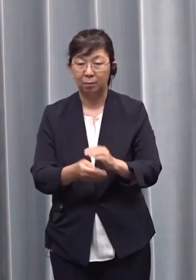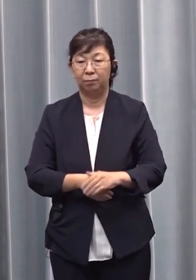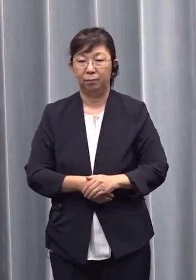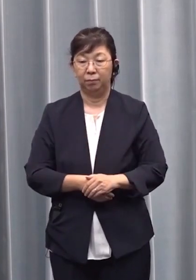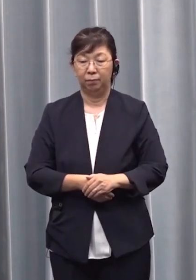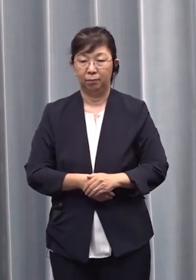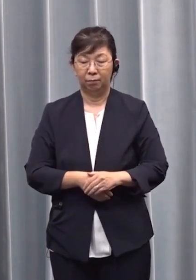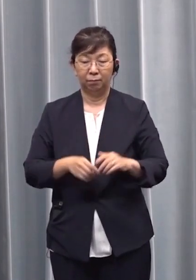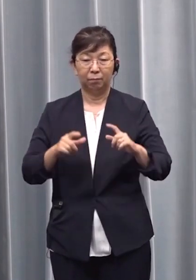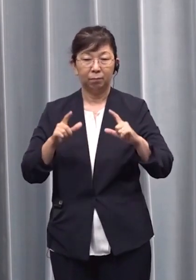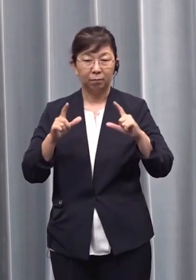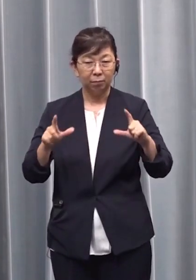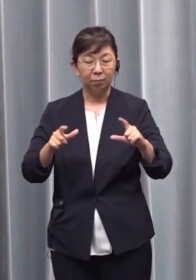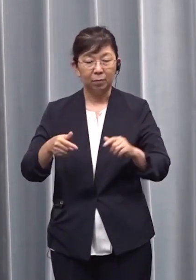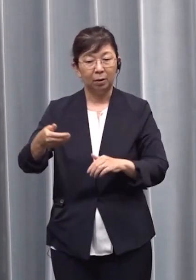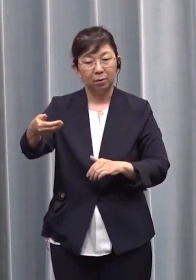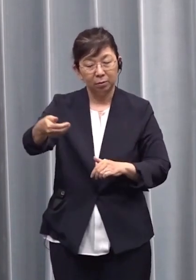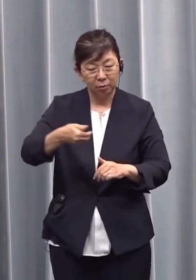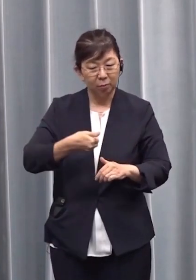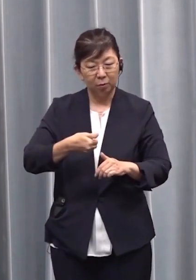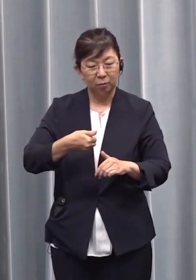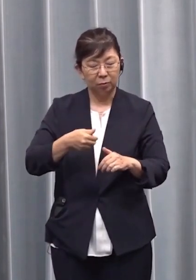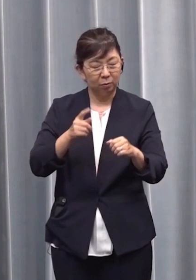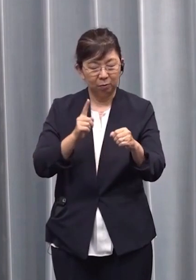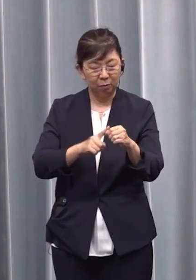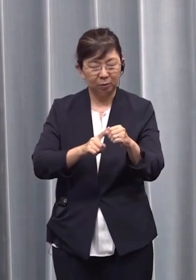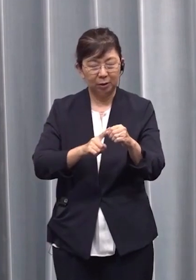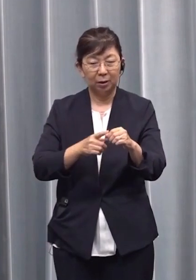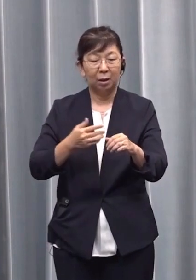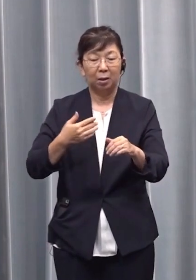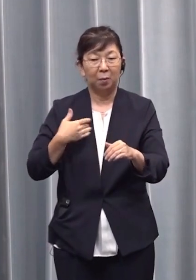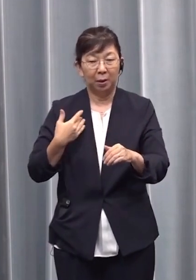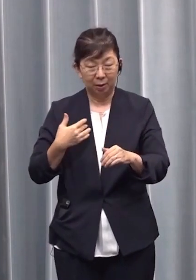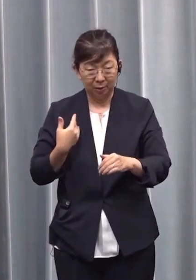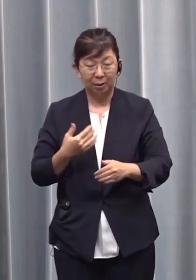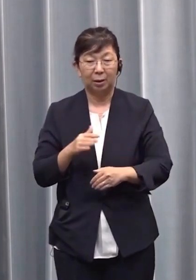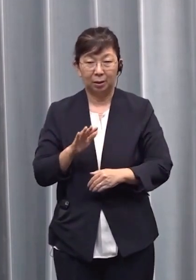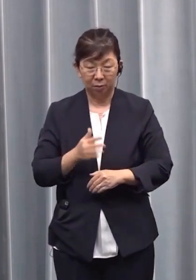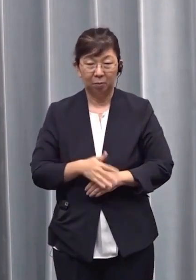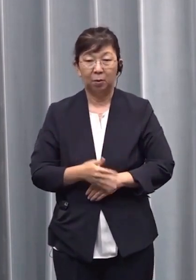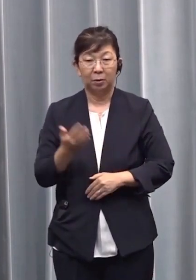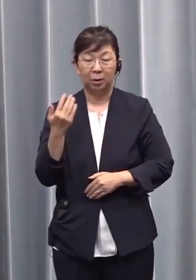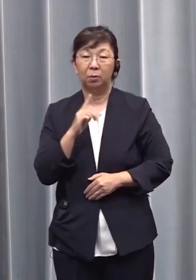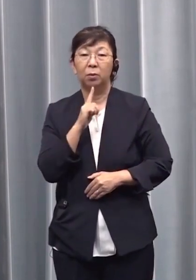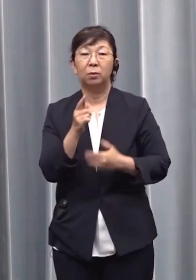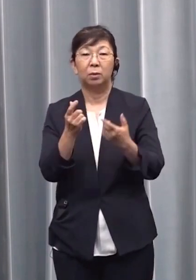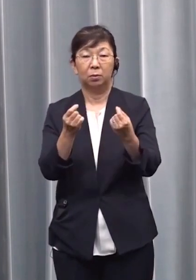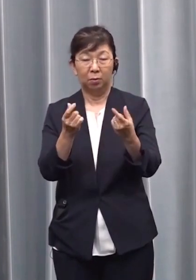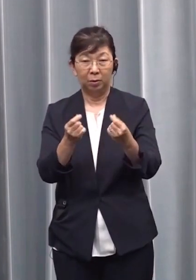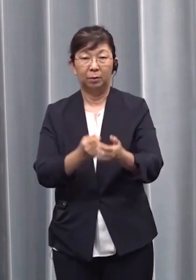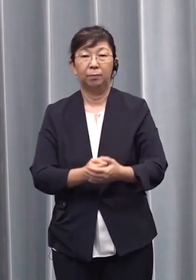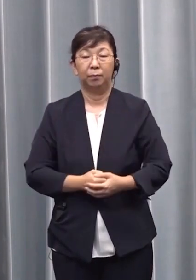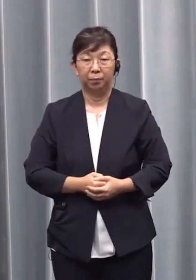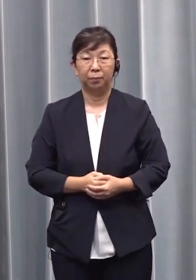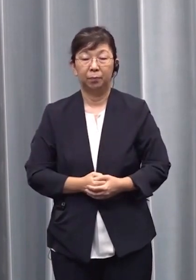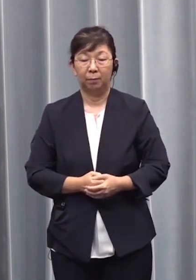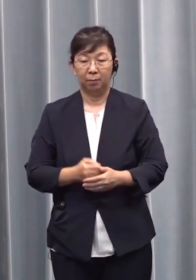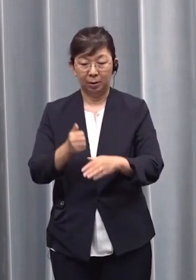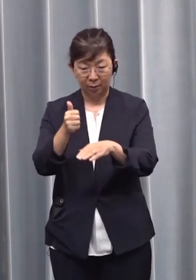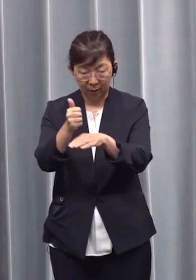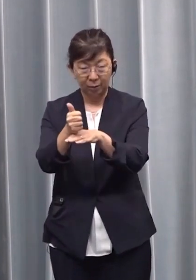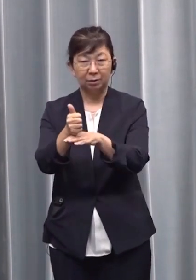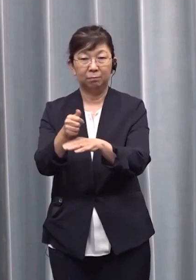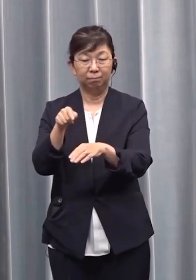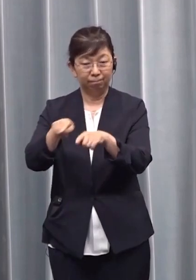趣旨がよく理解できないところがございますが、先ほど申し上げました通り、横田大臣のも